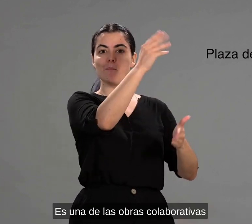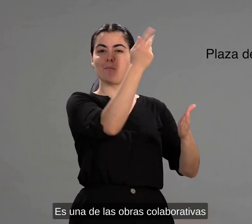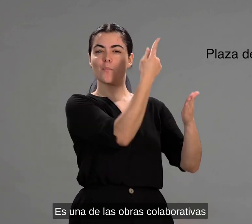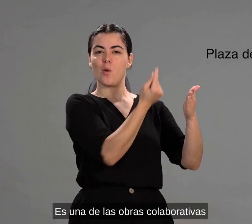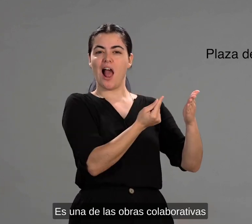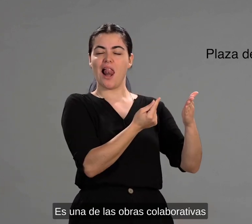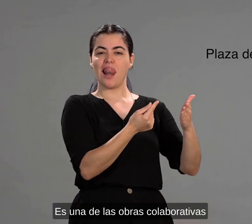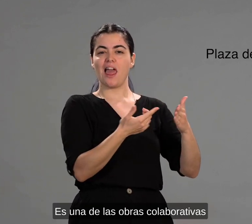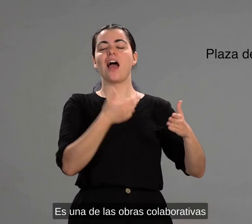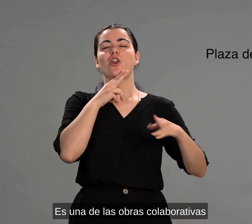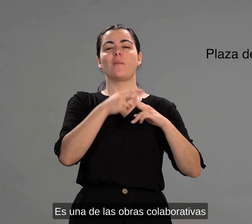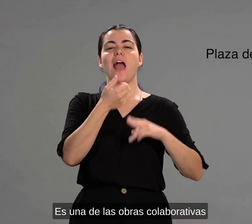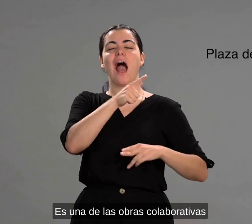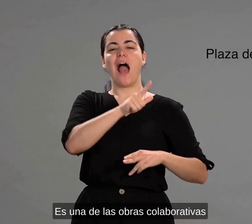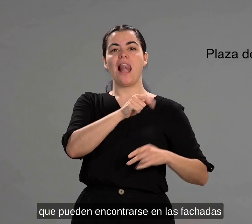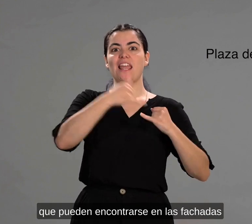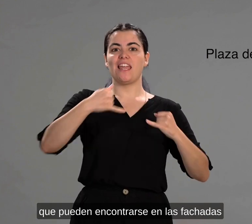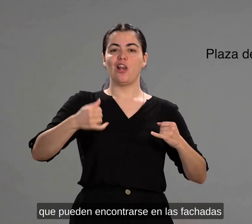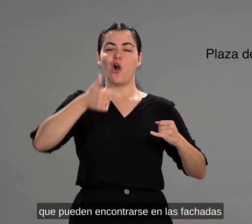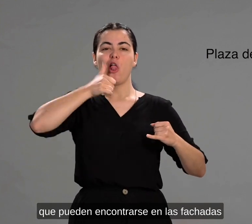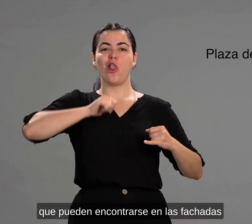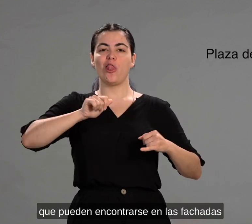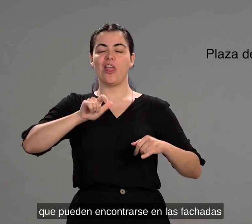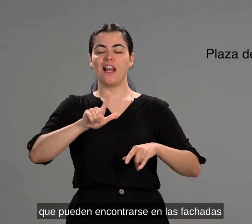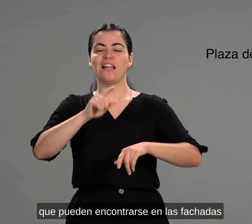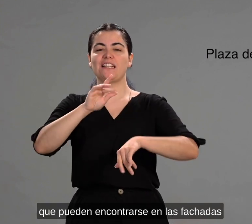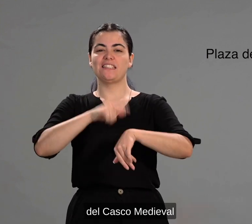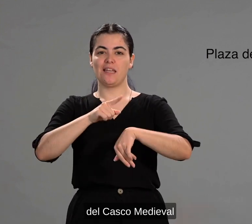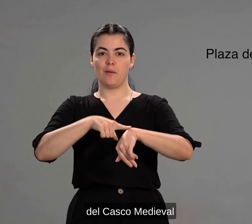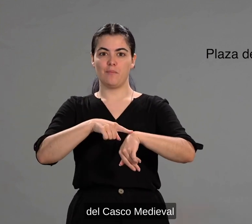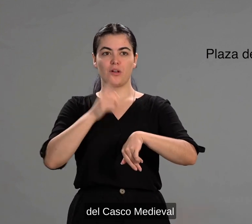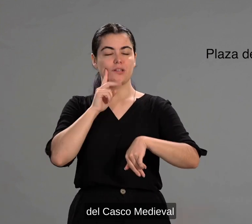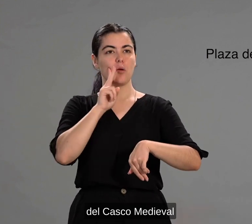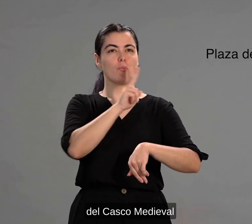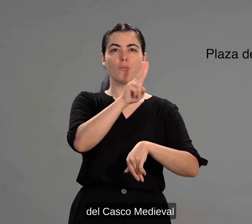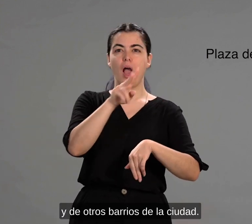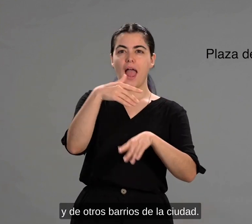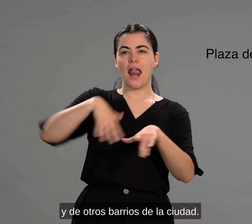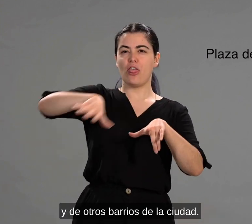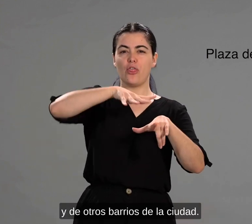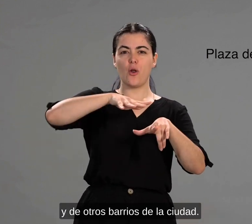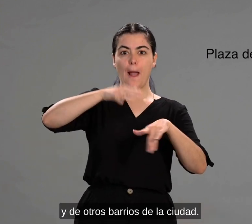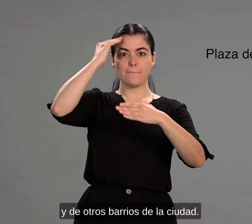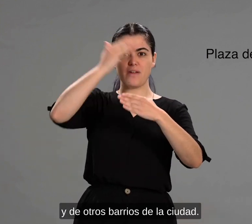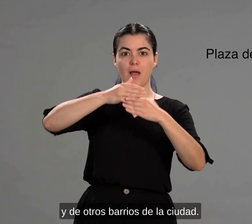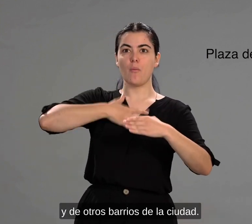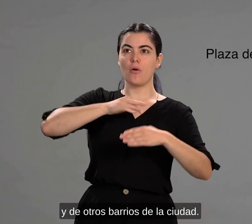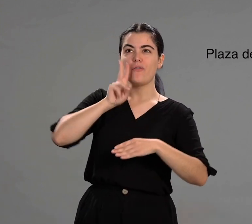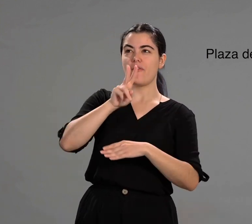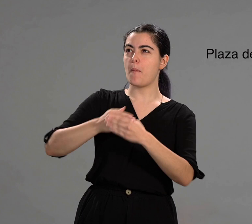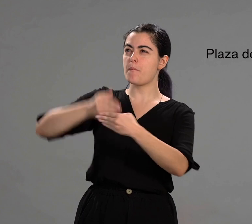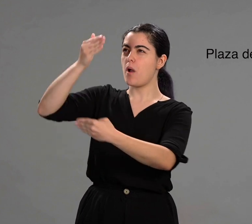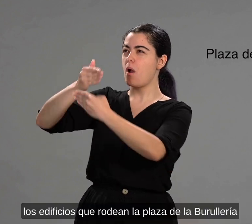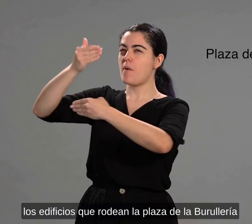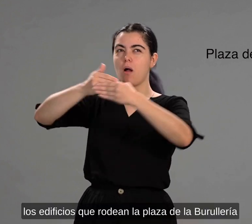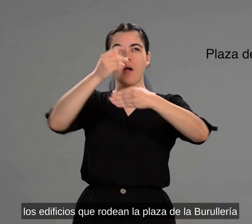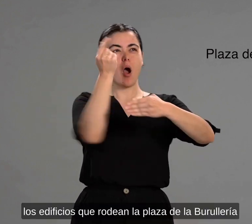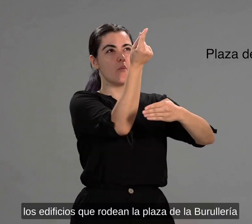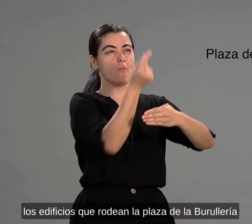Es una de las obras colaborativas que pueden encontrarse en las fachadas del casco medieval y de otros barrios de la ciudad. Los edificios que